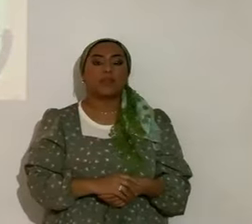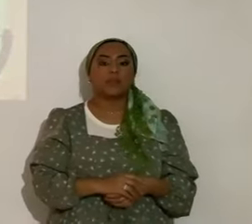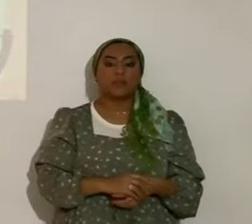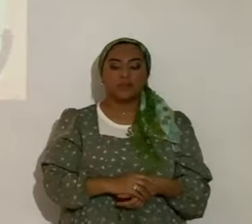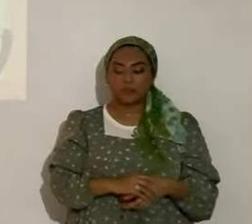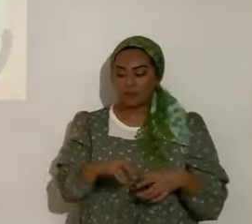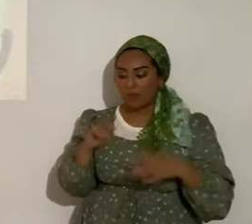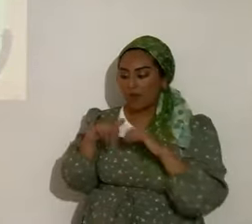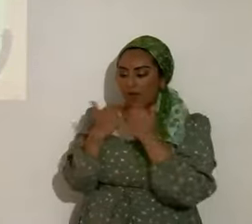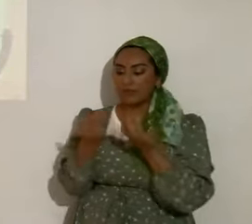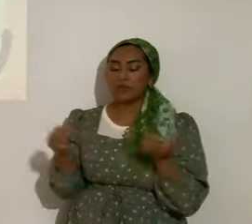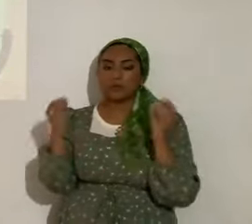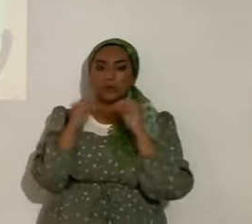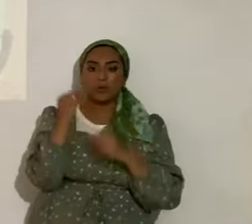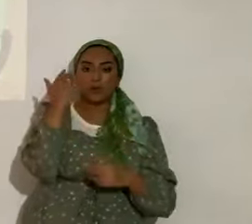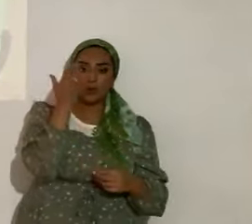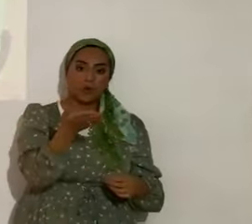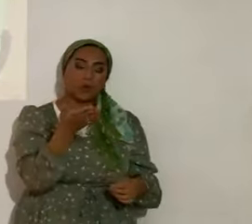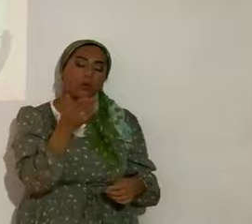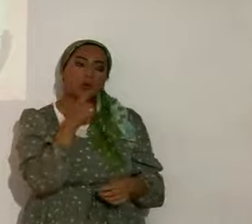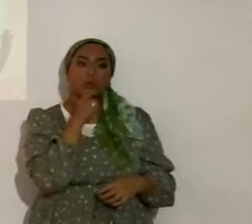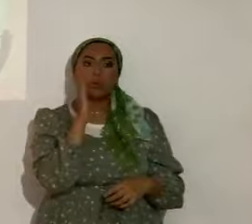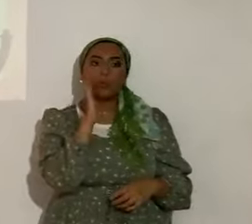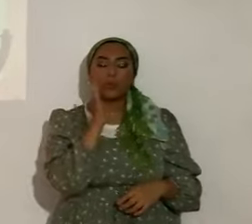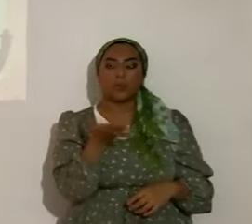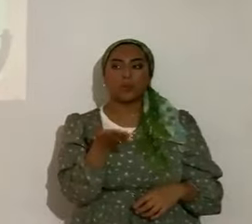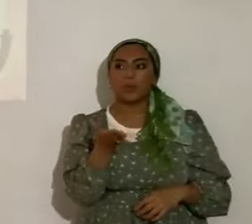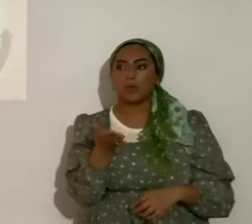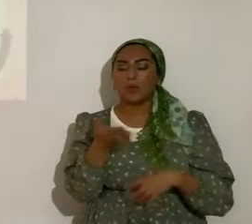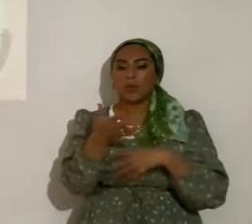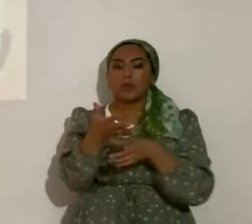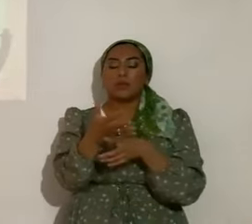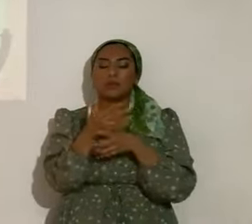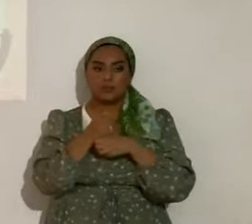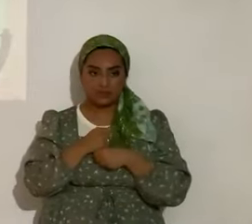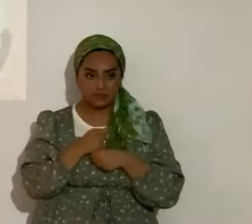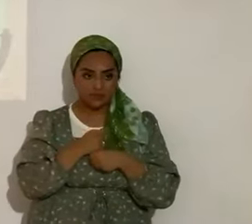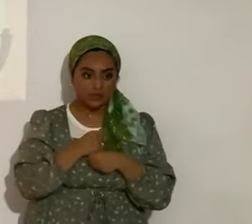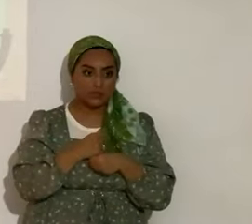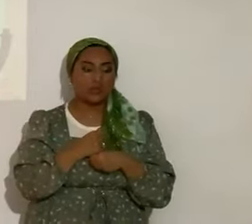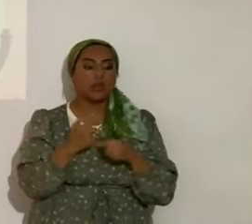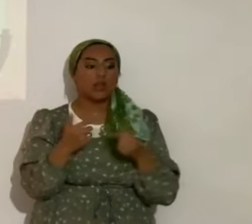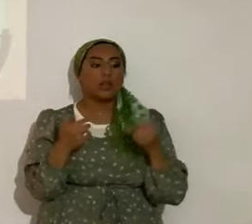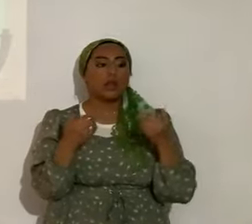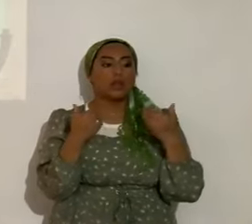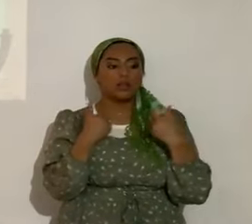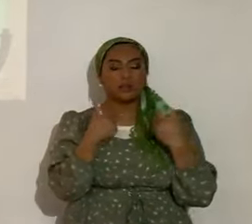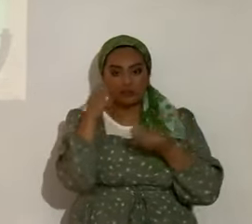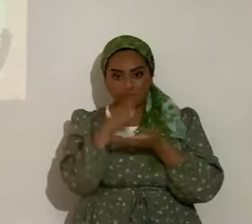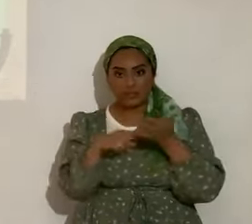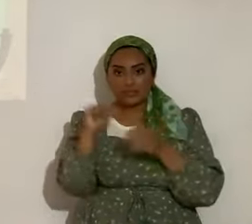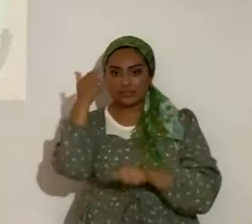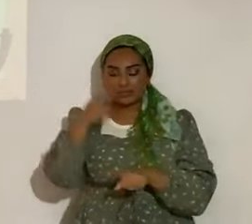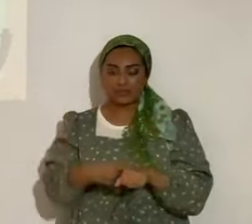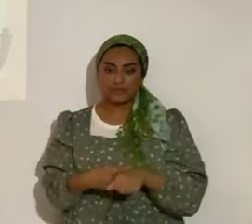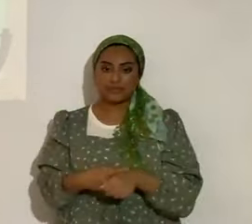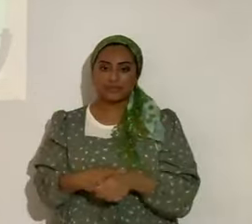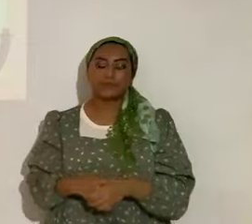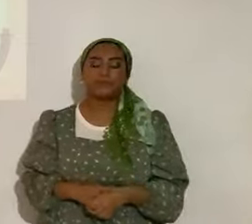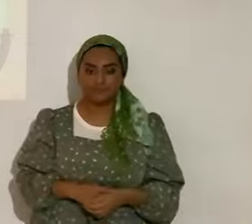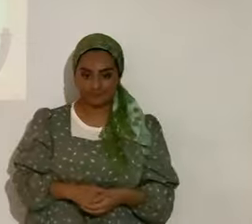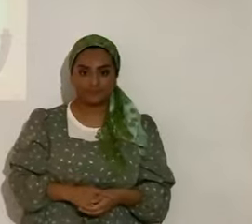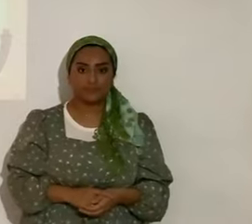Entonces, cuanto más tú que lo vas a recibir, tienes que revisarlo 10 veces,